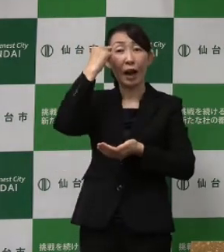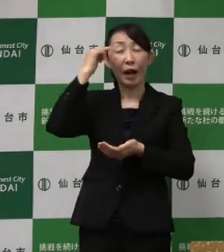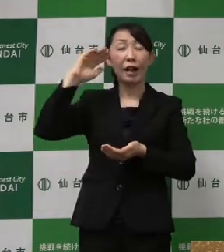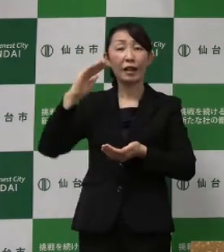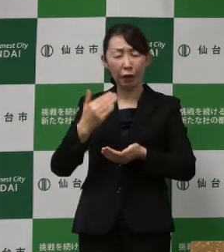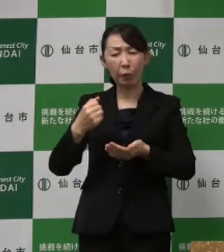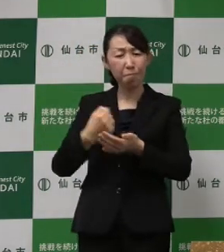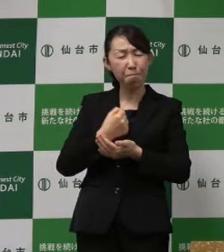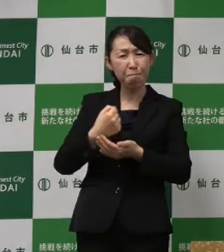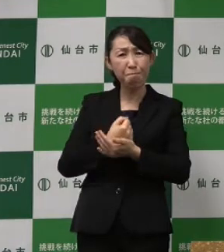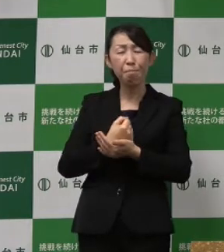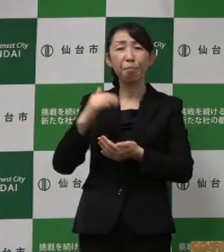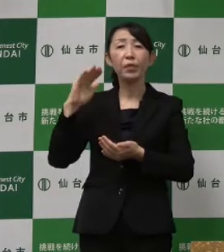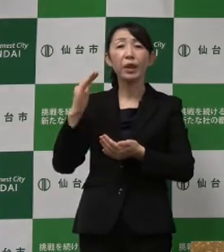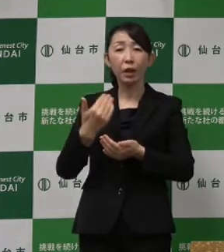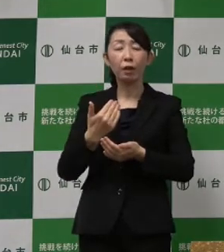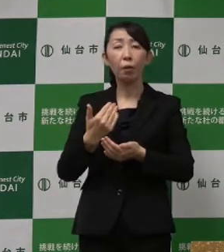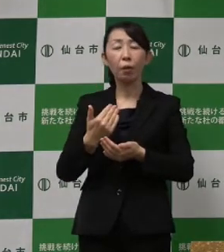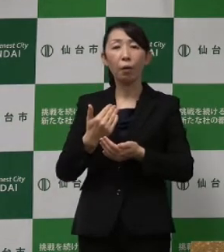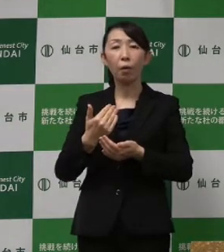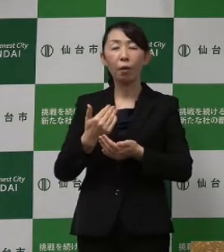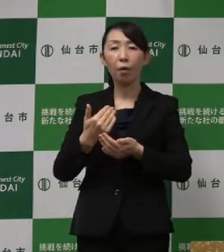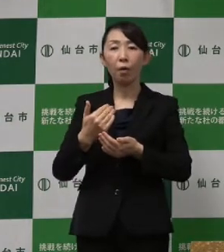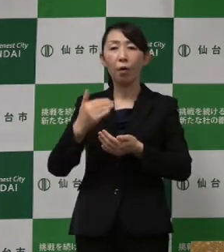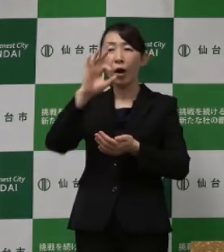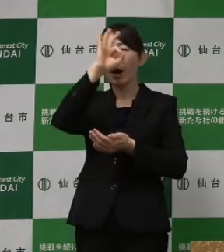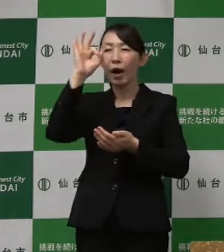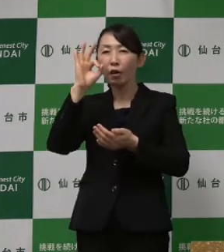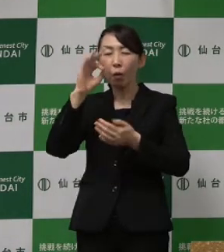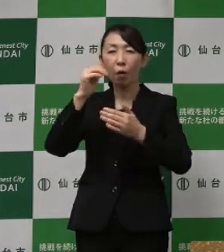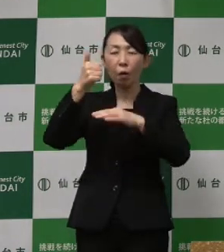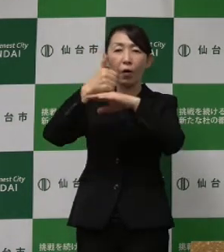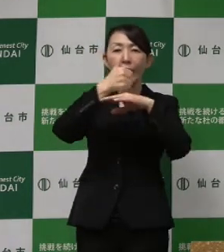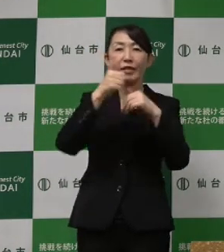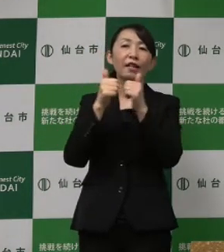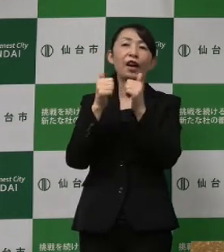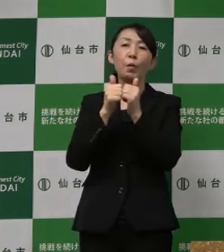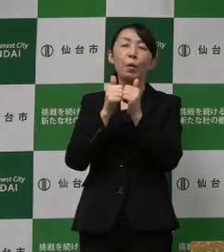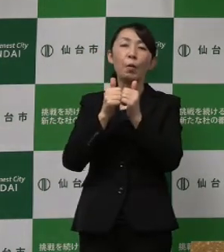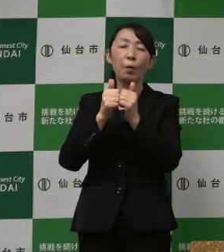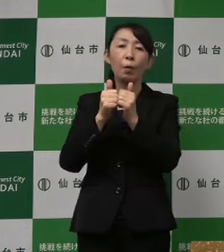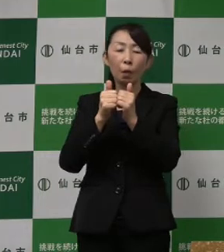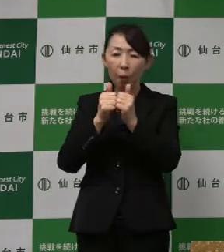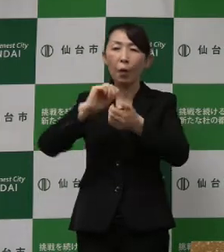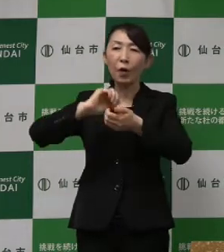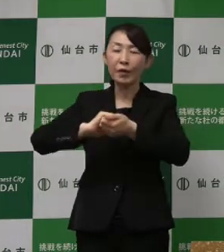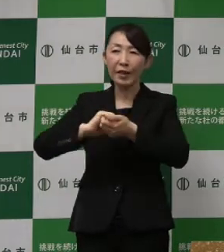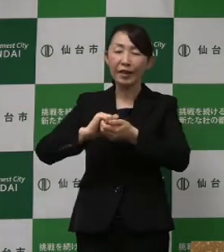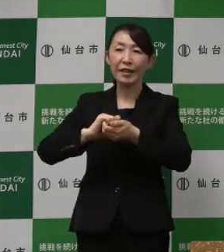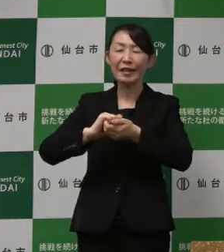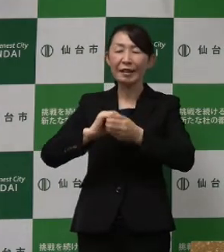、残念ながら観光大臣会合をぜひというふうに手を挙げてい